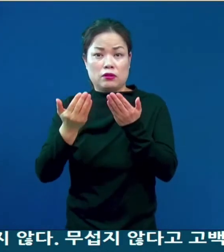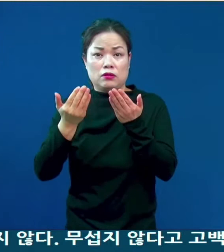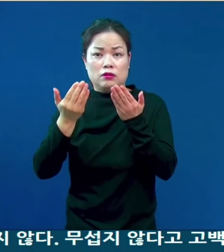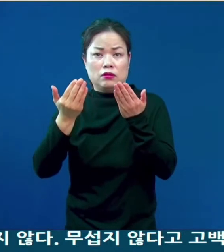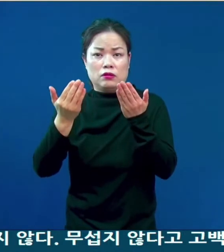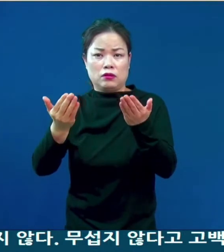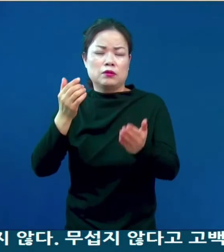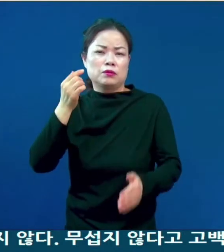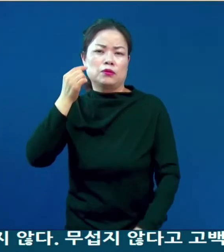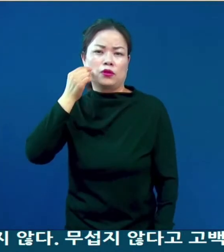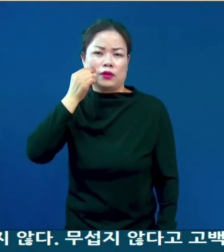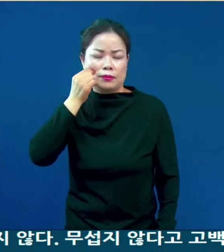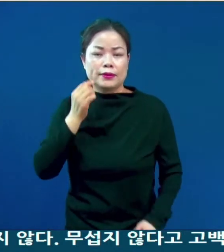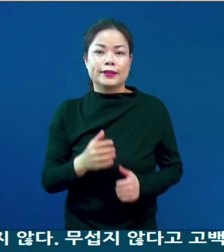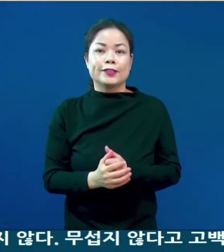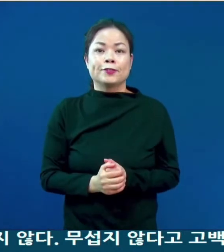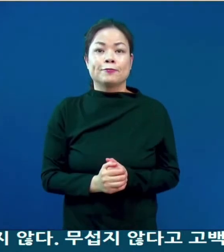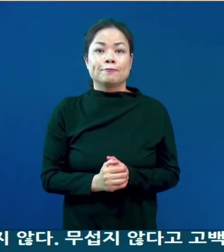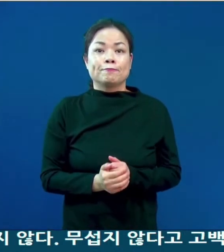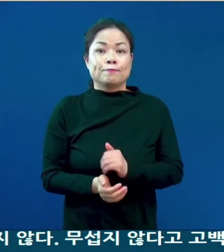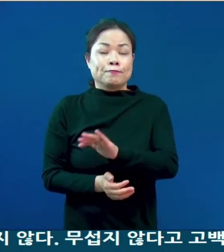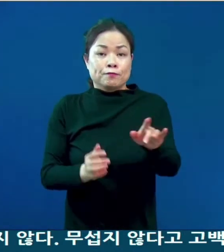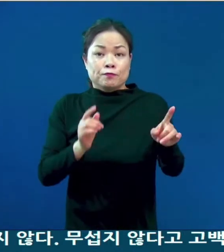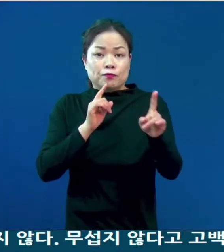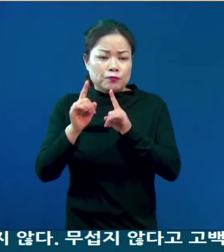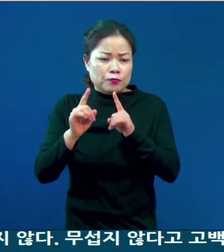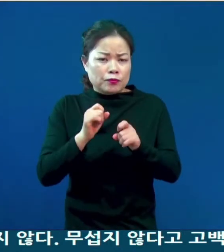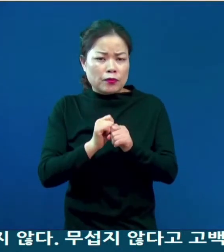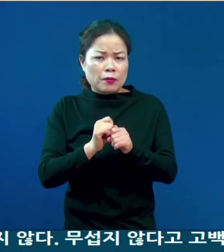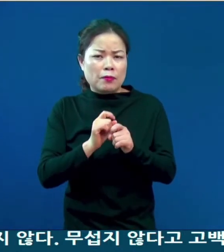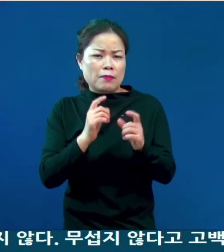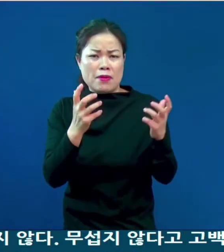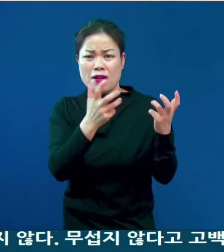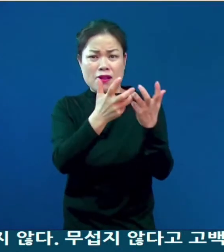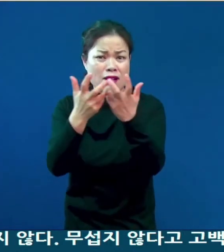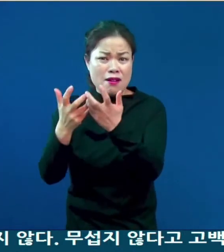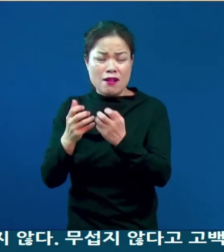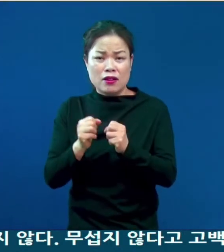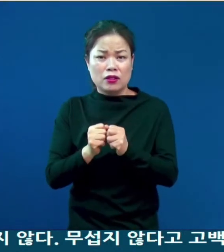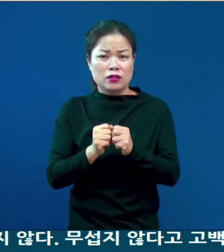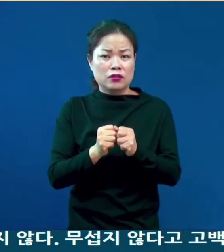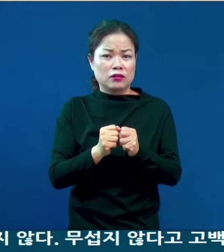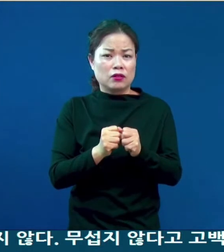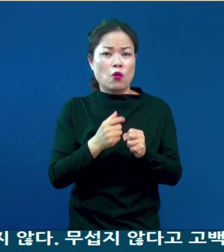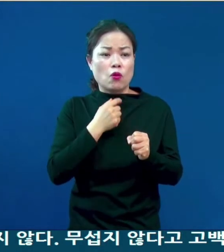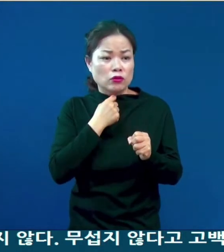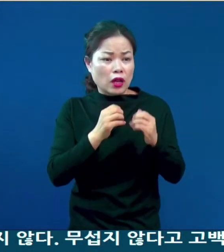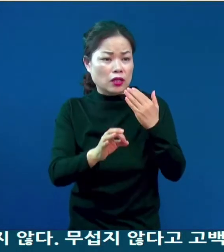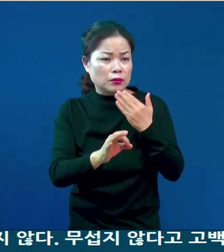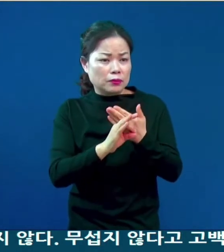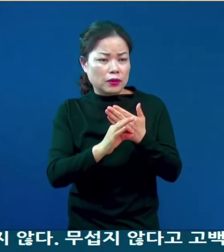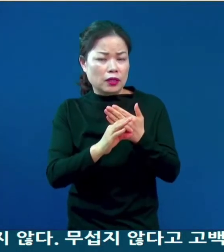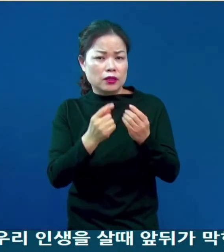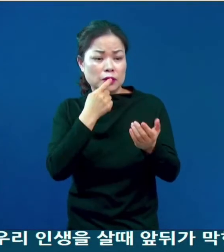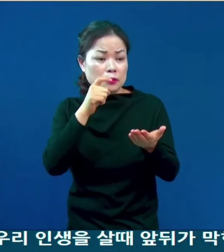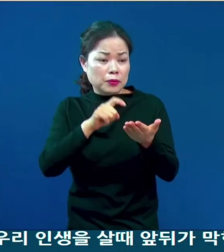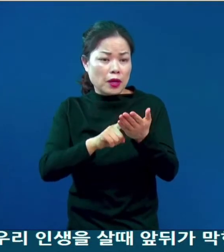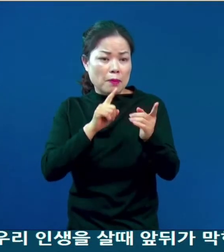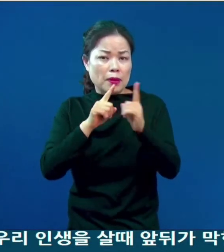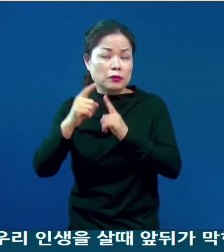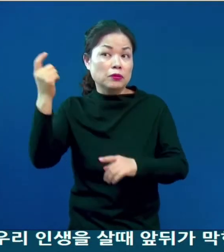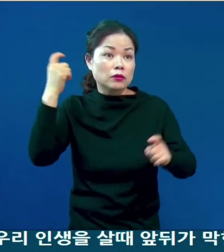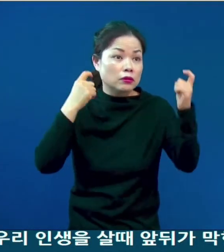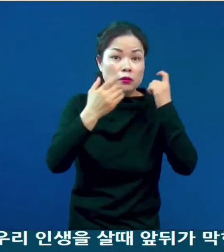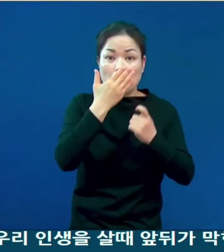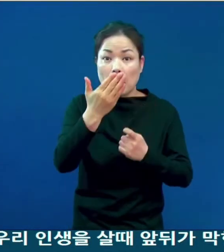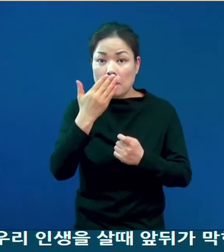수가 없을 것입니다. 우리는 말씀 홍수 시대를 살아갑니다. 소만 펴면 언제라도 말씀을 쉽게 접할 수 있고